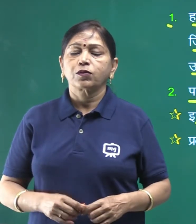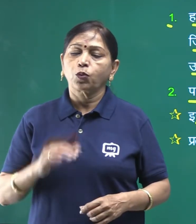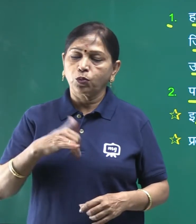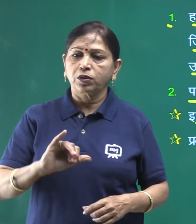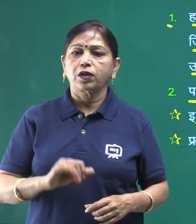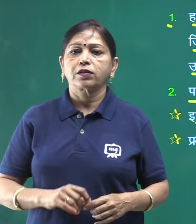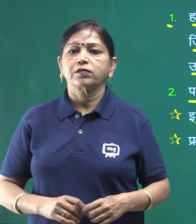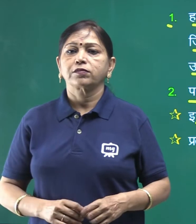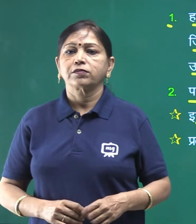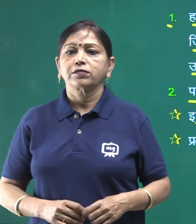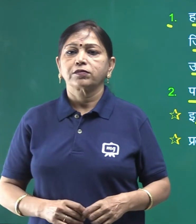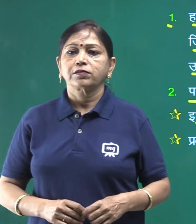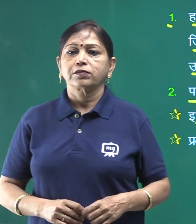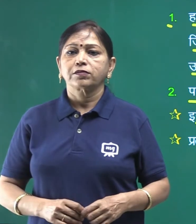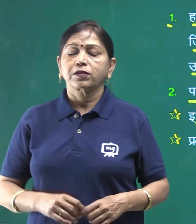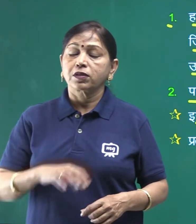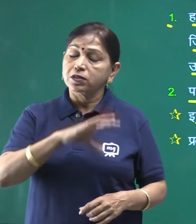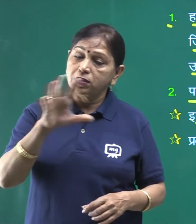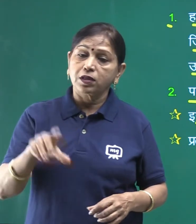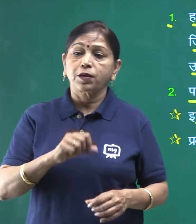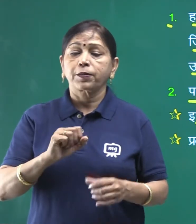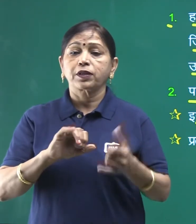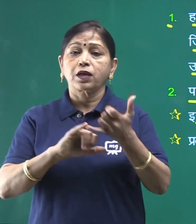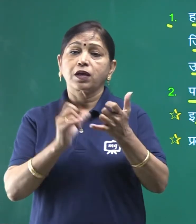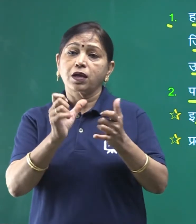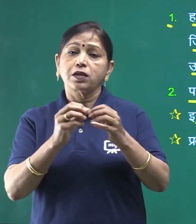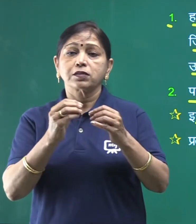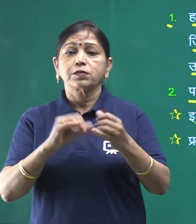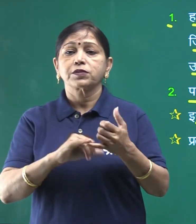होता है। प्रत्येक पदार्थ